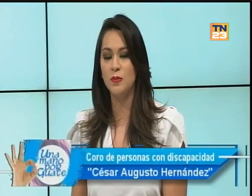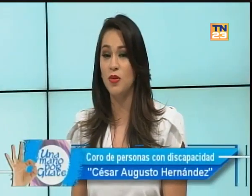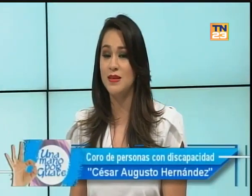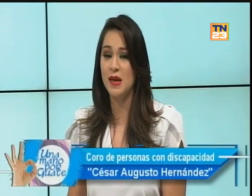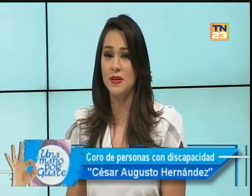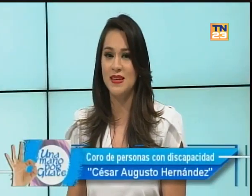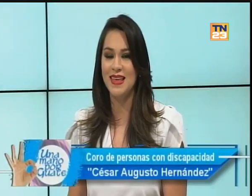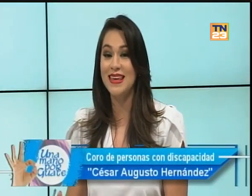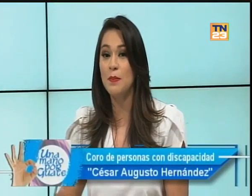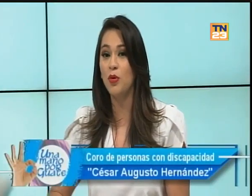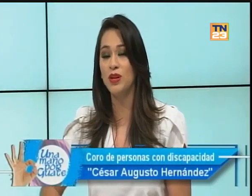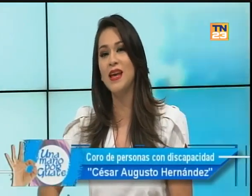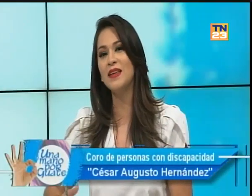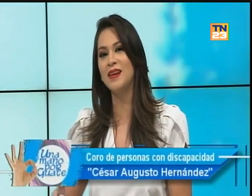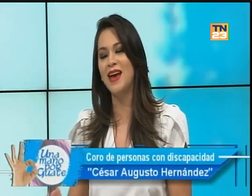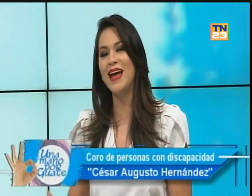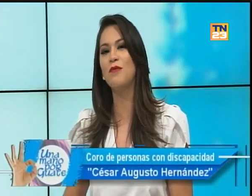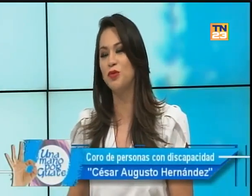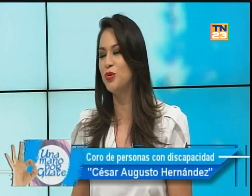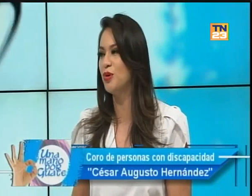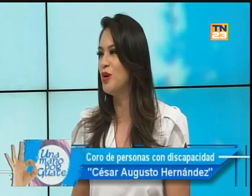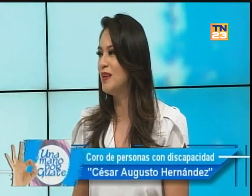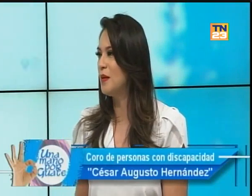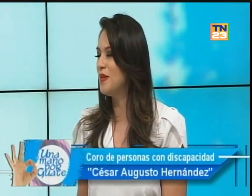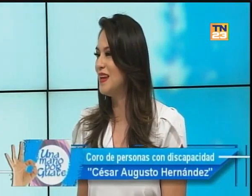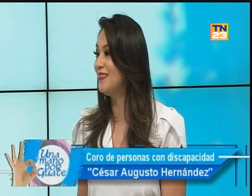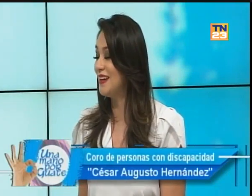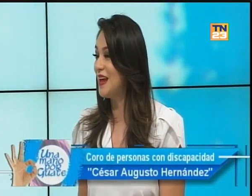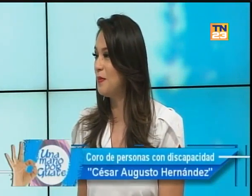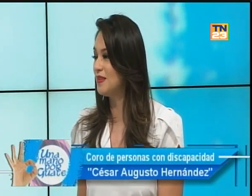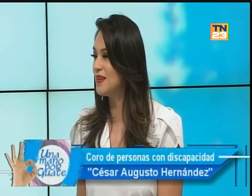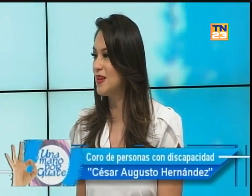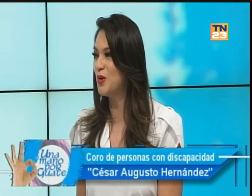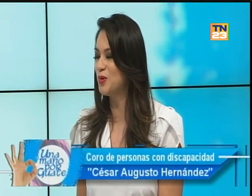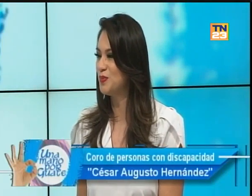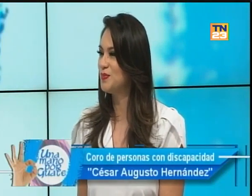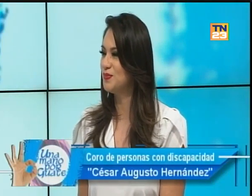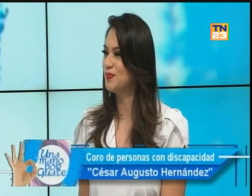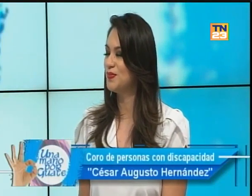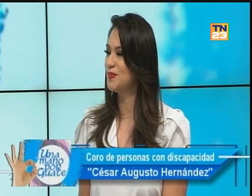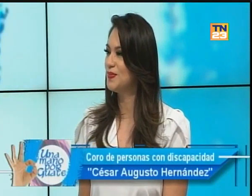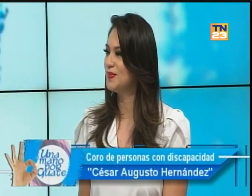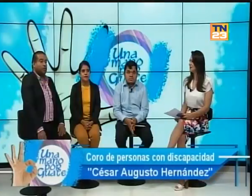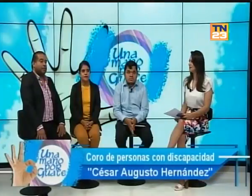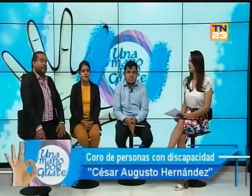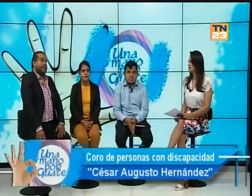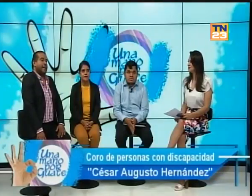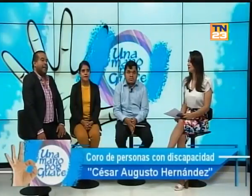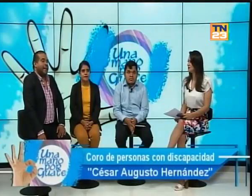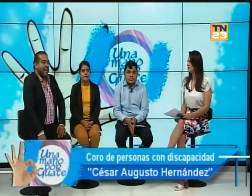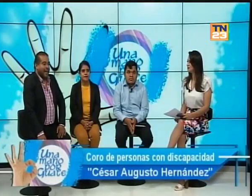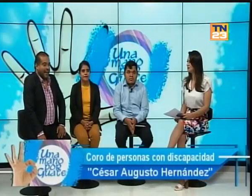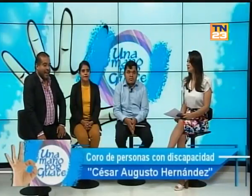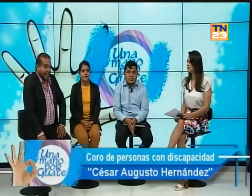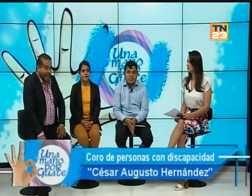algún tipo de discapacidad y que podrían entregar a futuro también integrar parte de este coro. Sí, nosotros, la idea